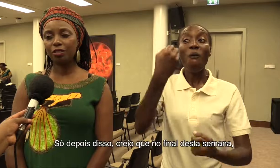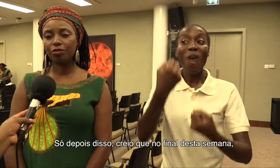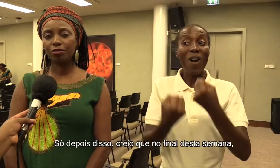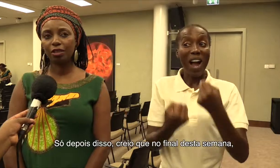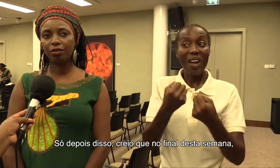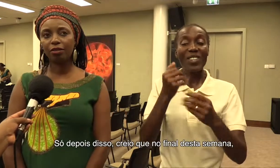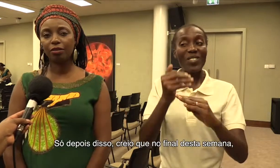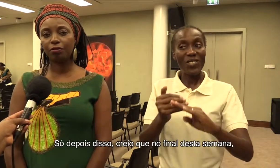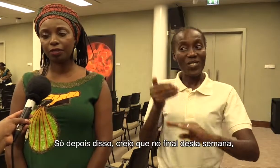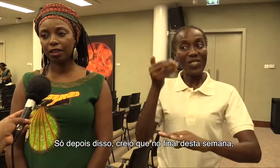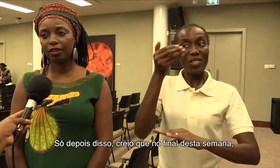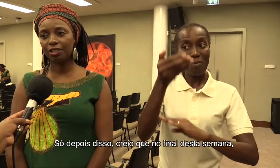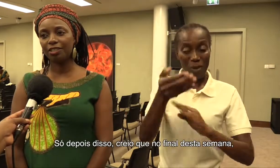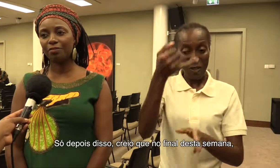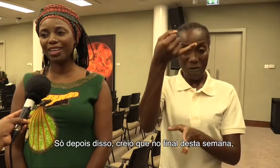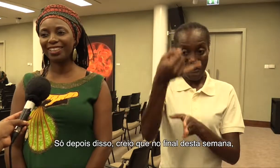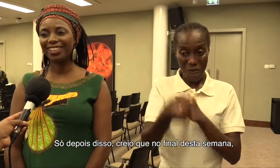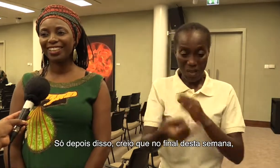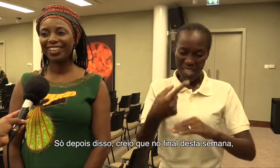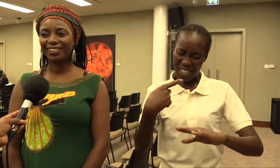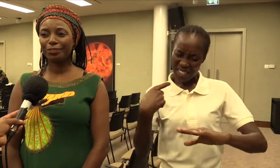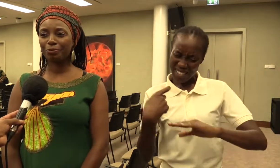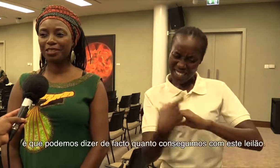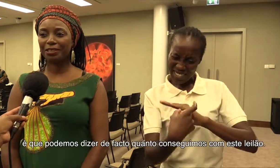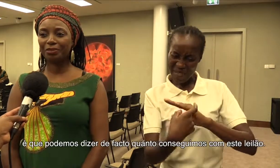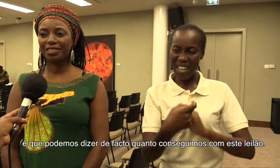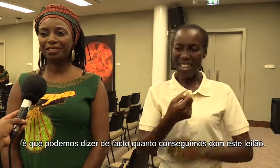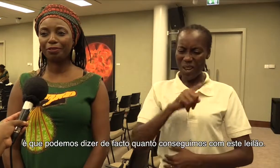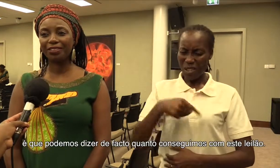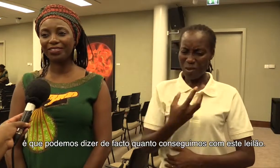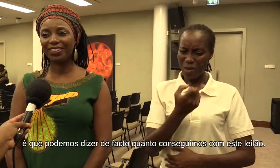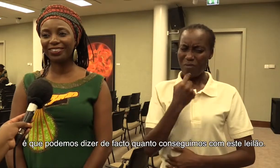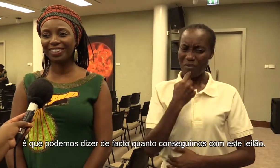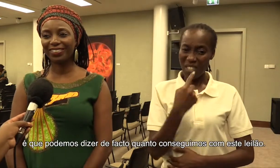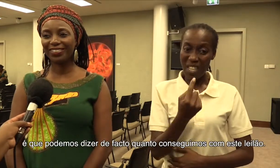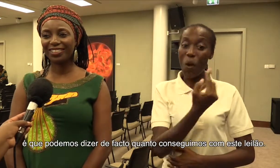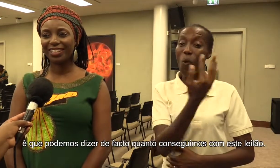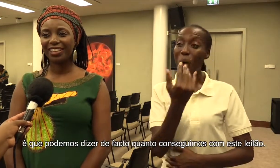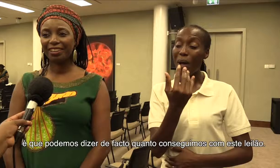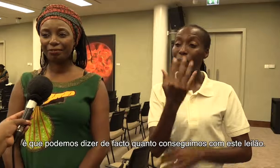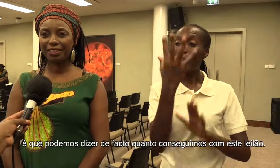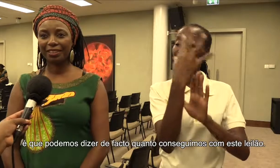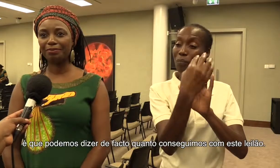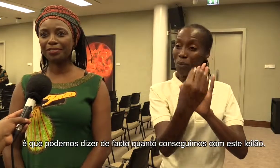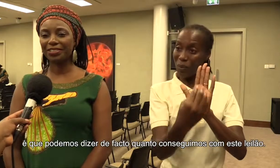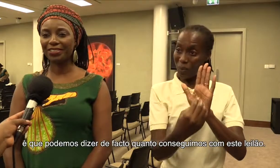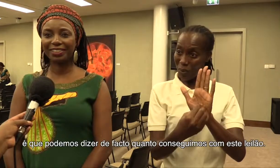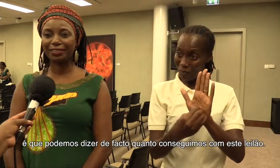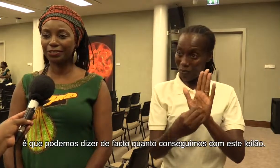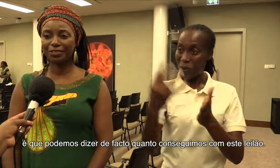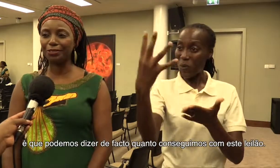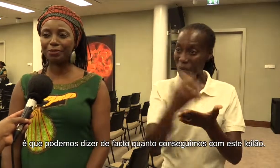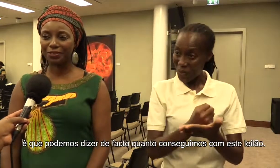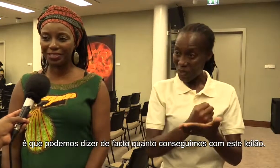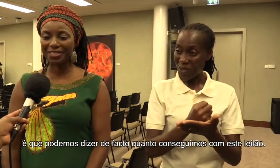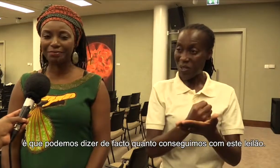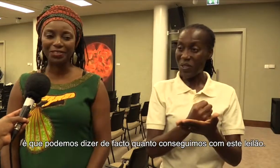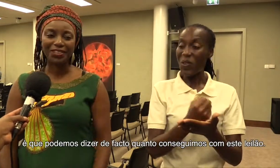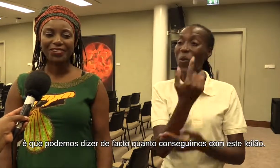depois disso, creio que no final desta semana, é que nós poderemos dizer de facto quanto é que nós levantamos, quanto é que nós